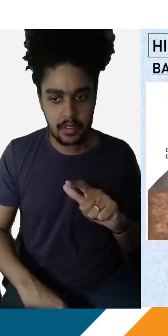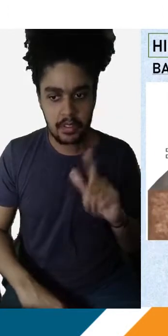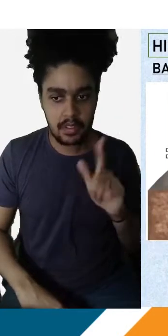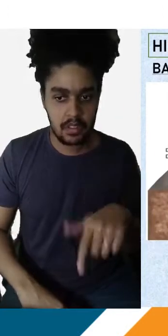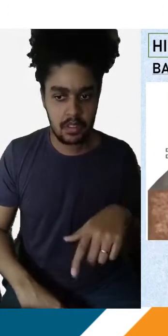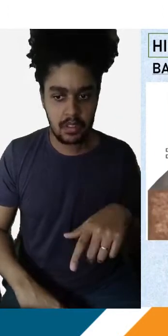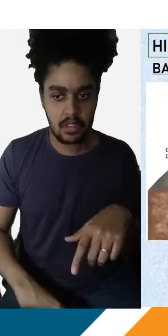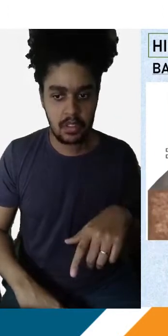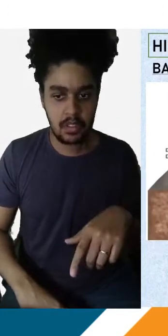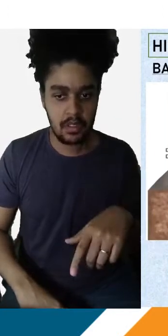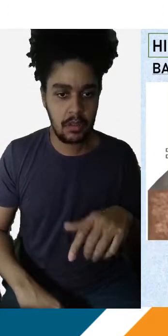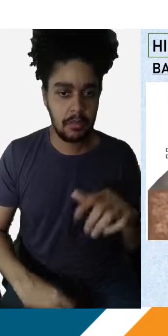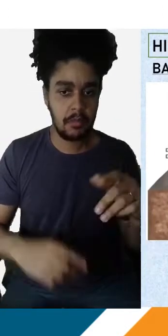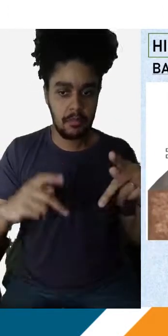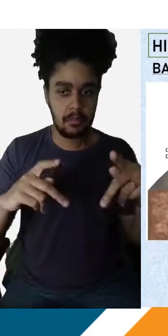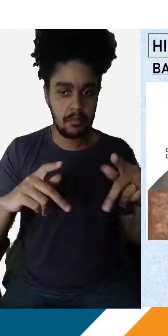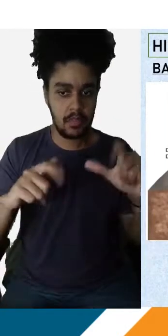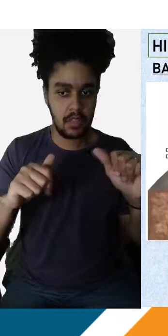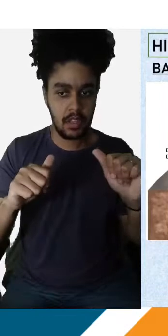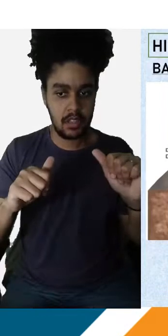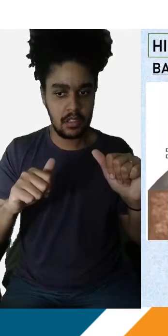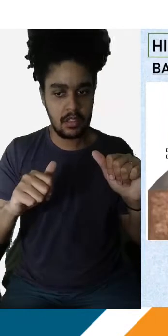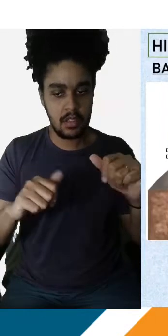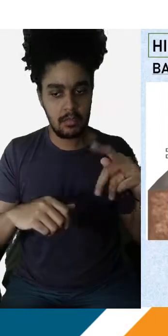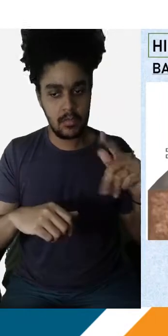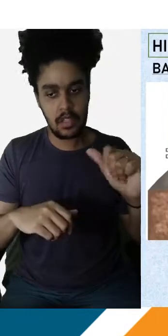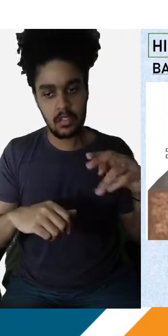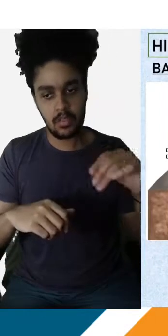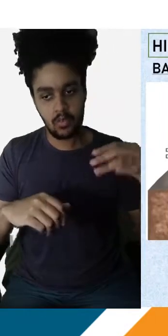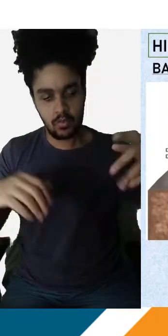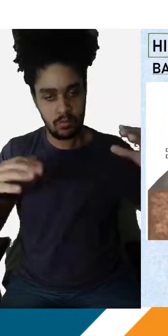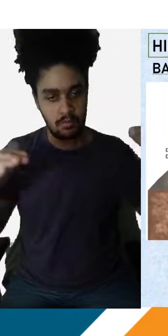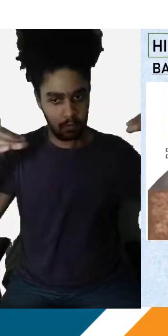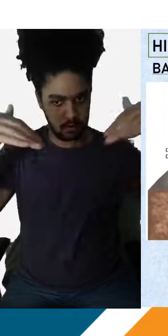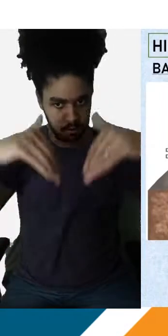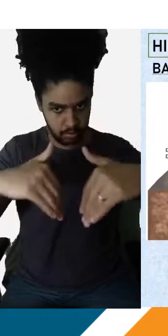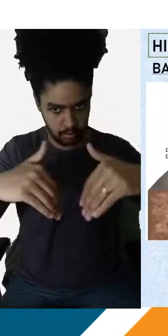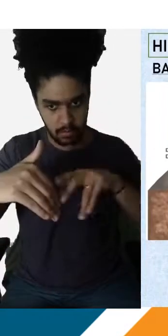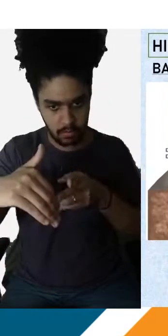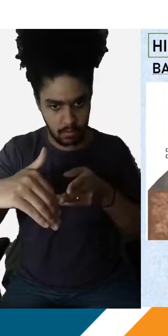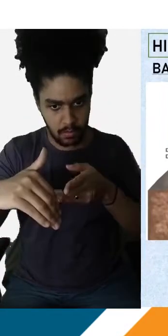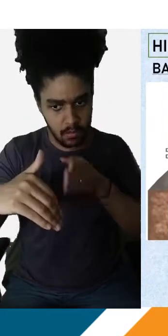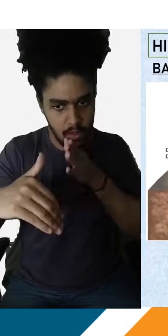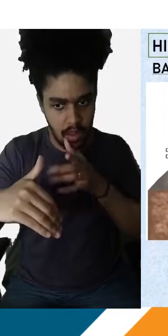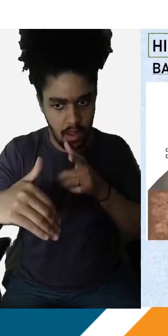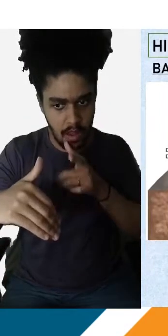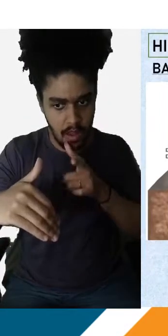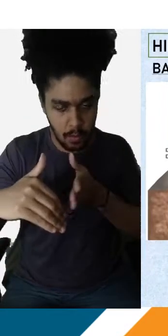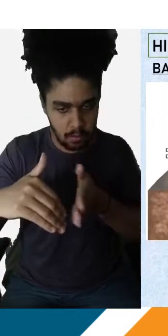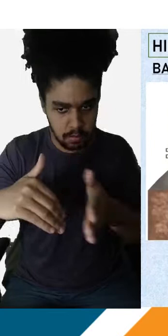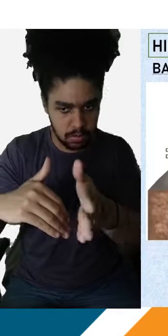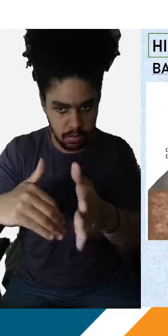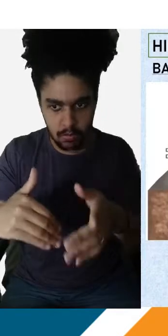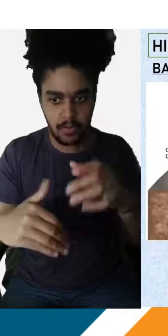por rios de planalto, por conta da sua maior declividade e, consequentemente, maior força, o que permite com que